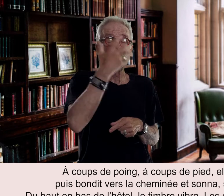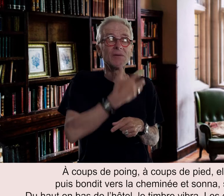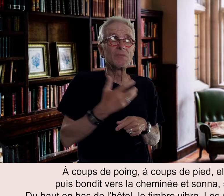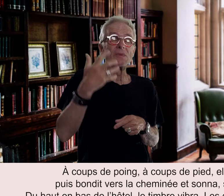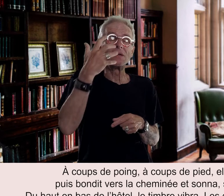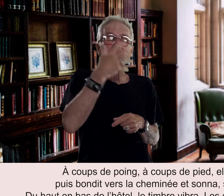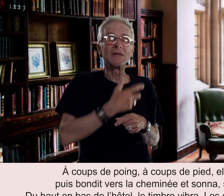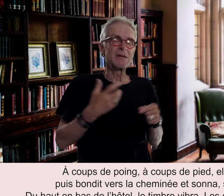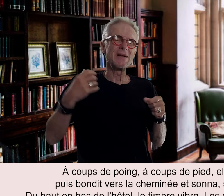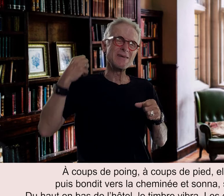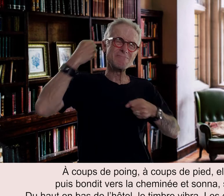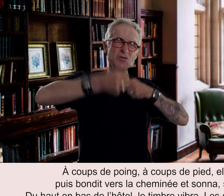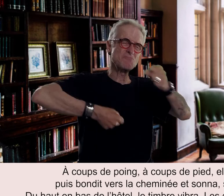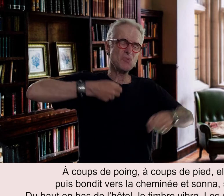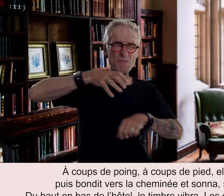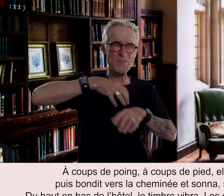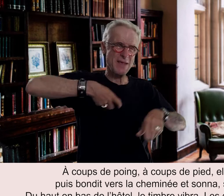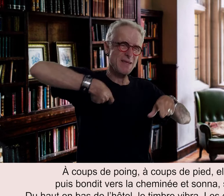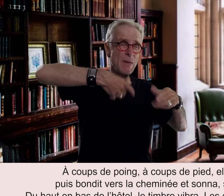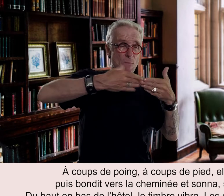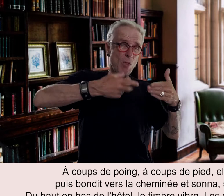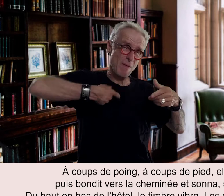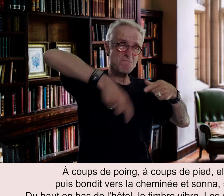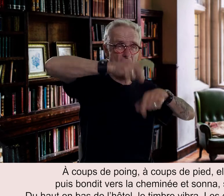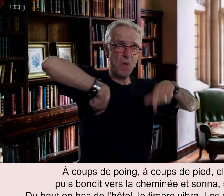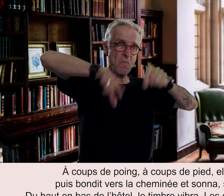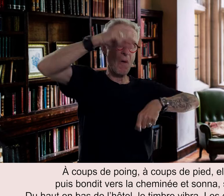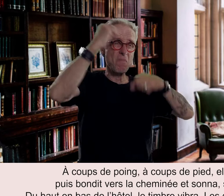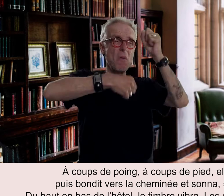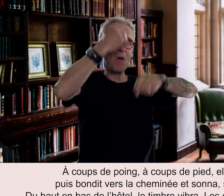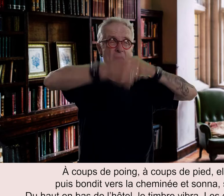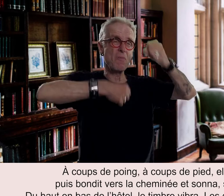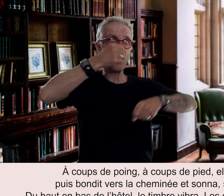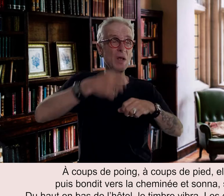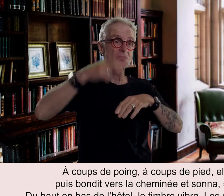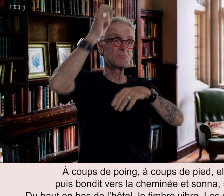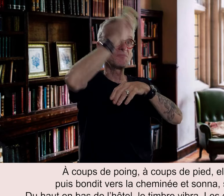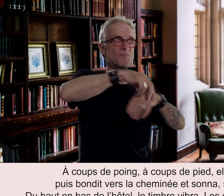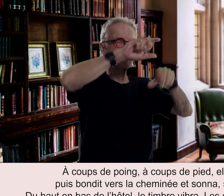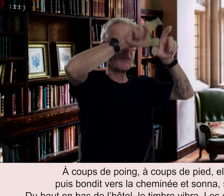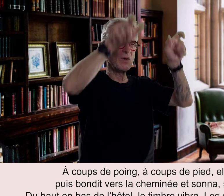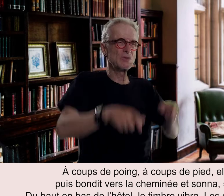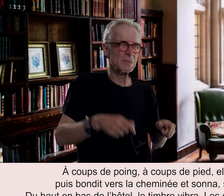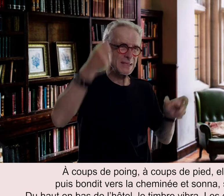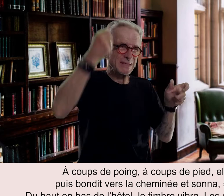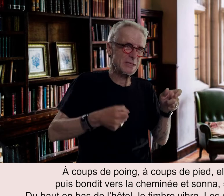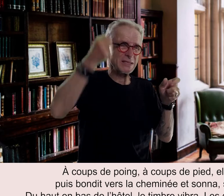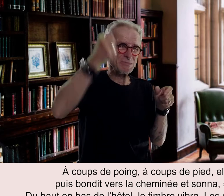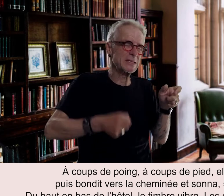À coups de poing, à coups de pied, elle frappa la porte, puis bondit vers la cheminée et sonna, sonna éperdument.